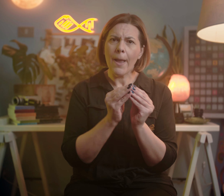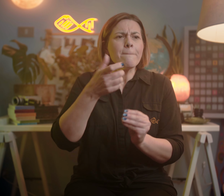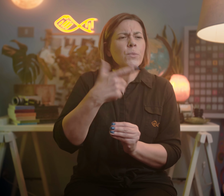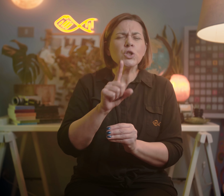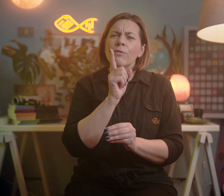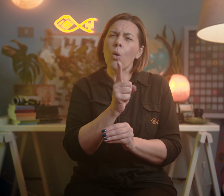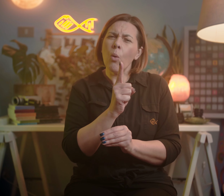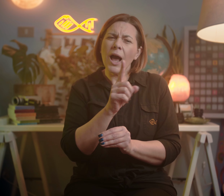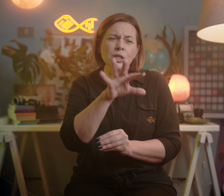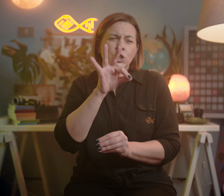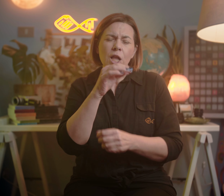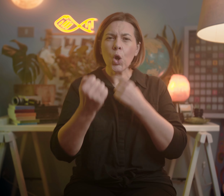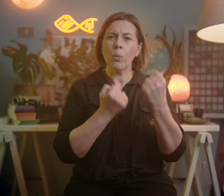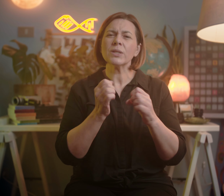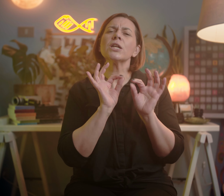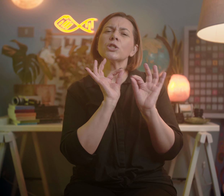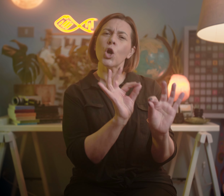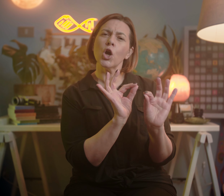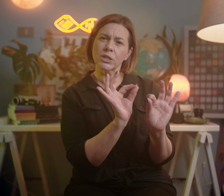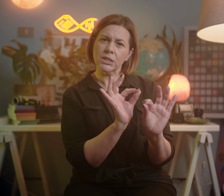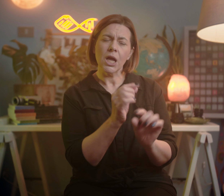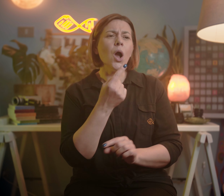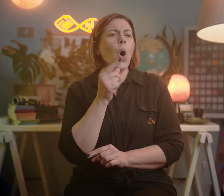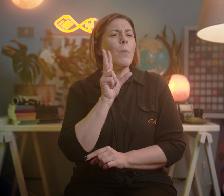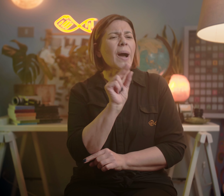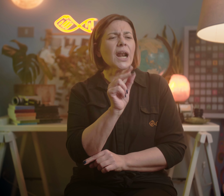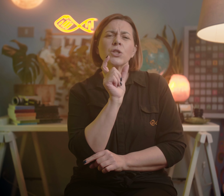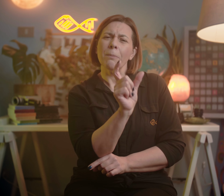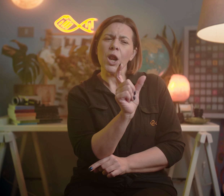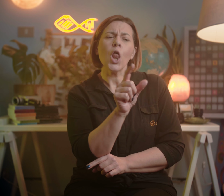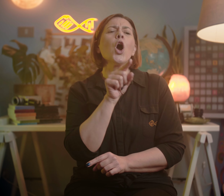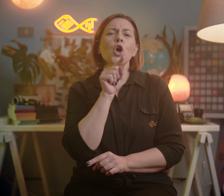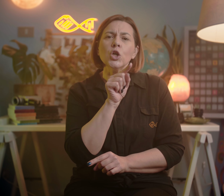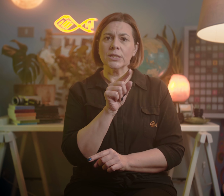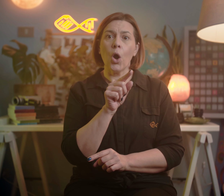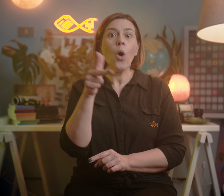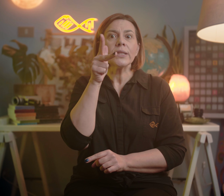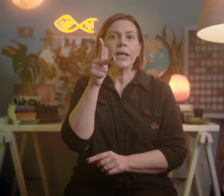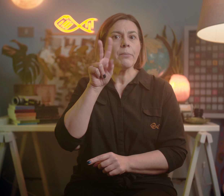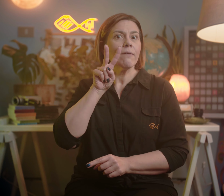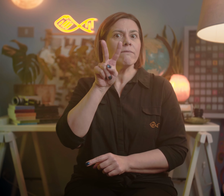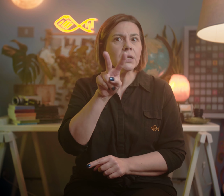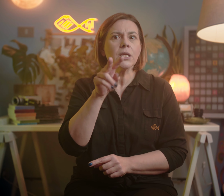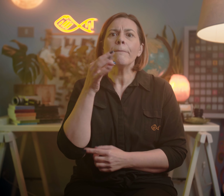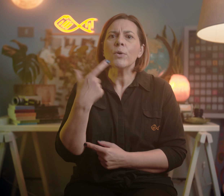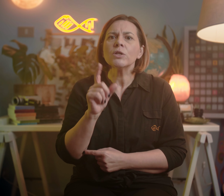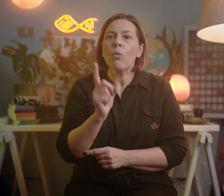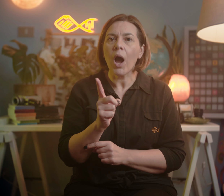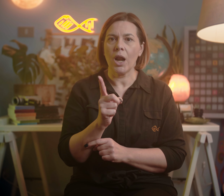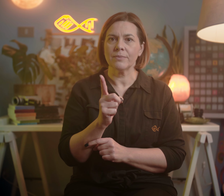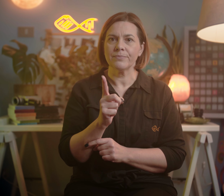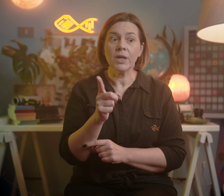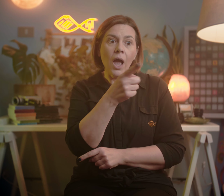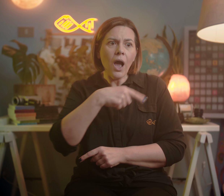punto di questa scena ha compiuto quest'azione o detto quella parola o guardato in camera o meno? Questo allenamento non